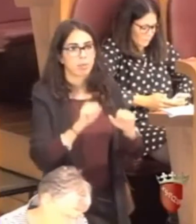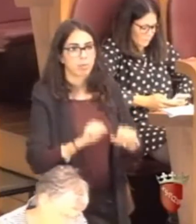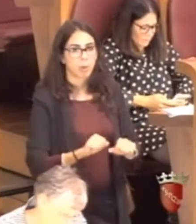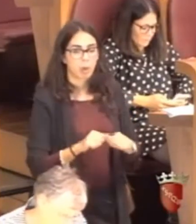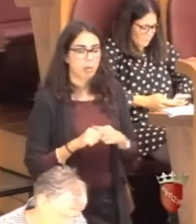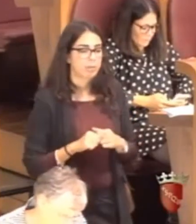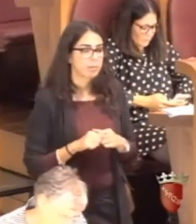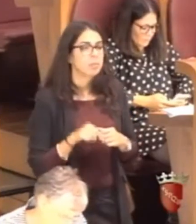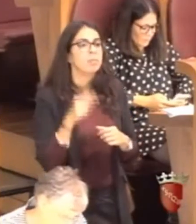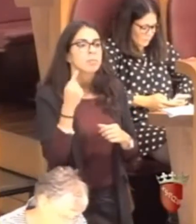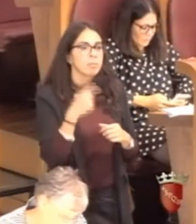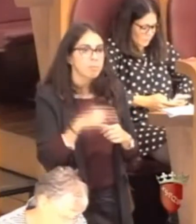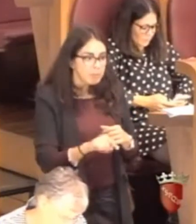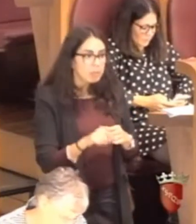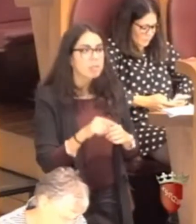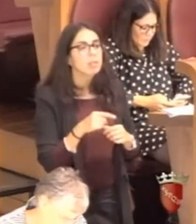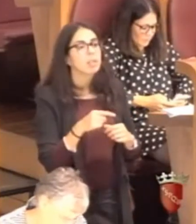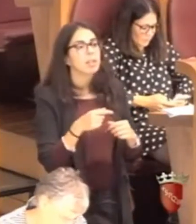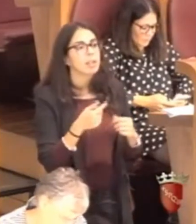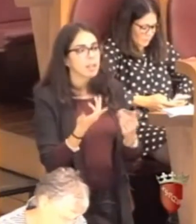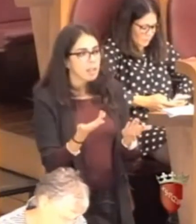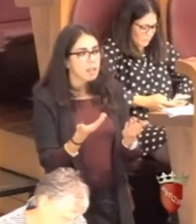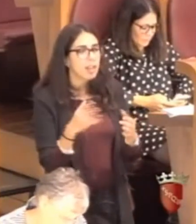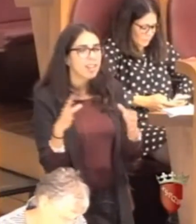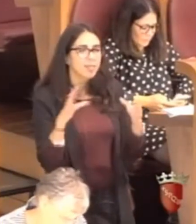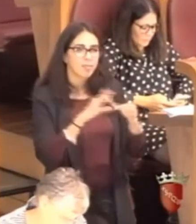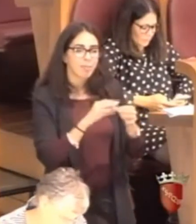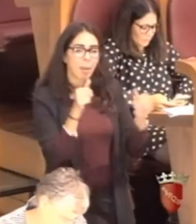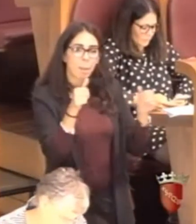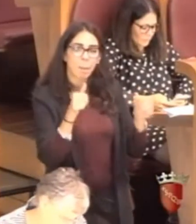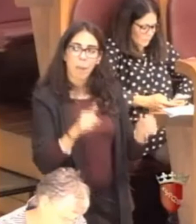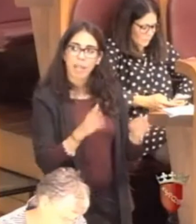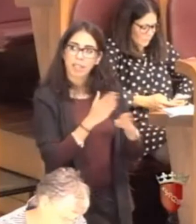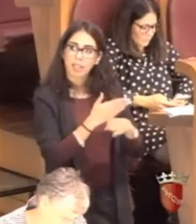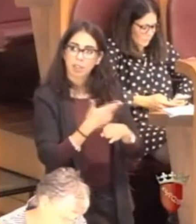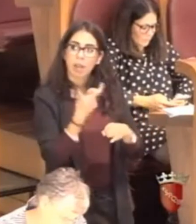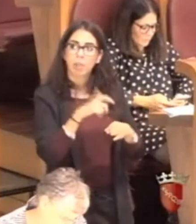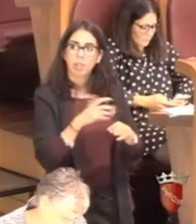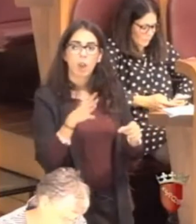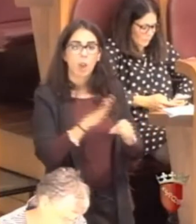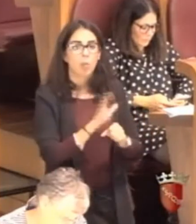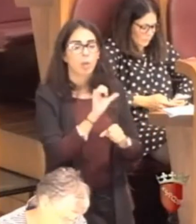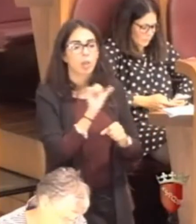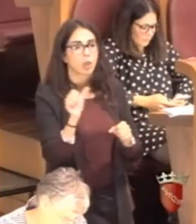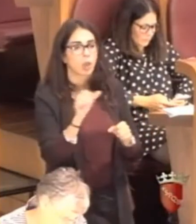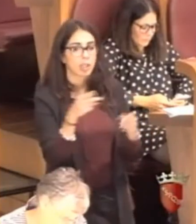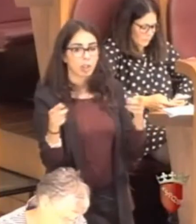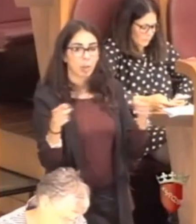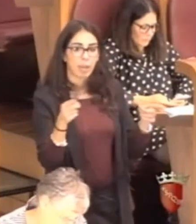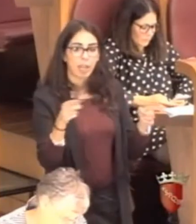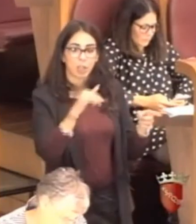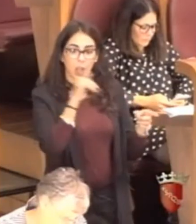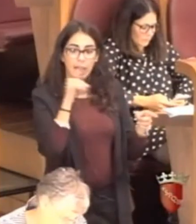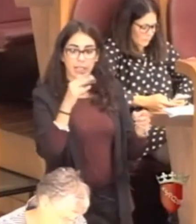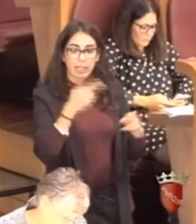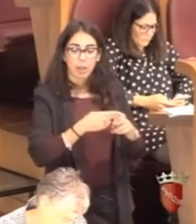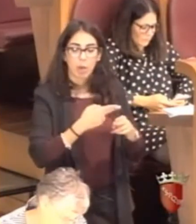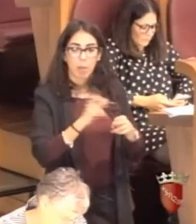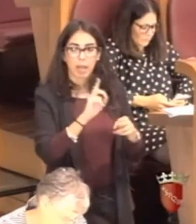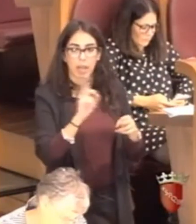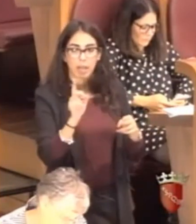i bandi stagionali, che non vanno a ricoprire solo l'arco dell'estate romana, ma